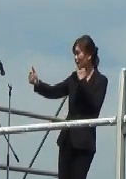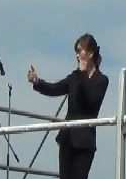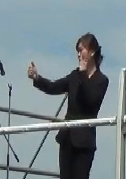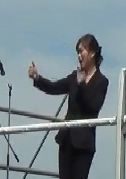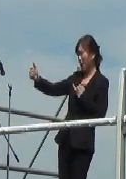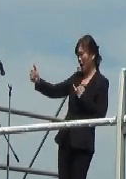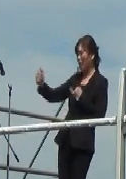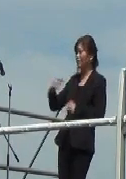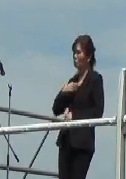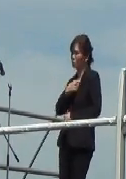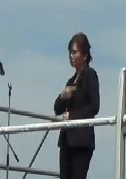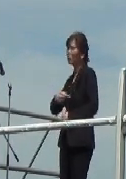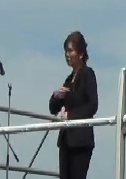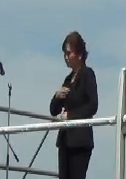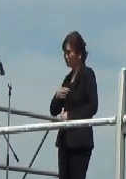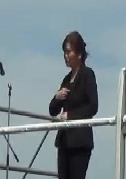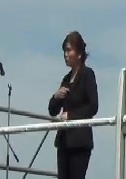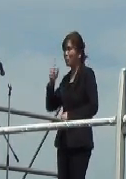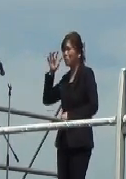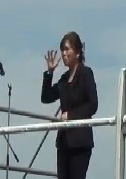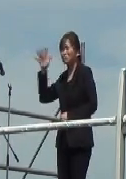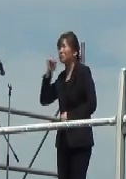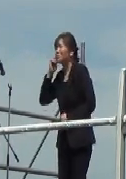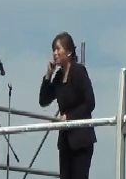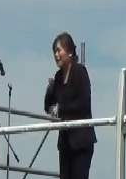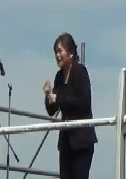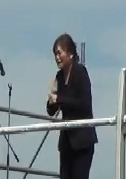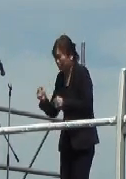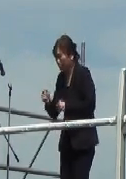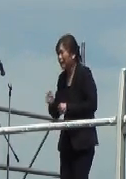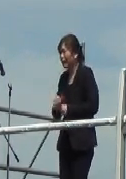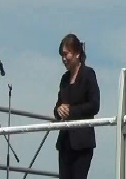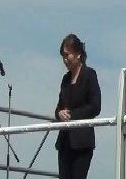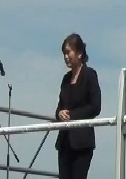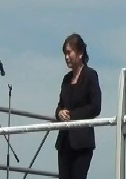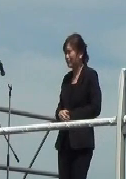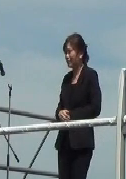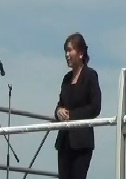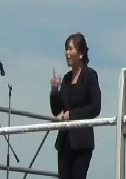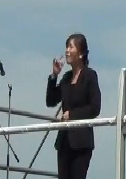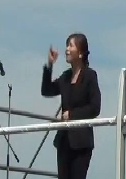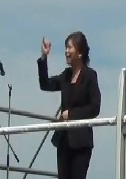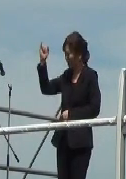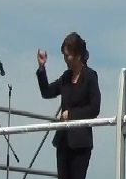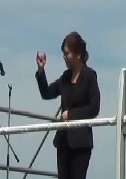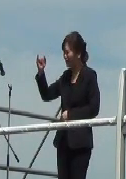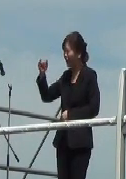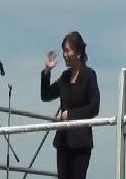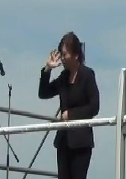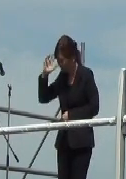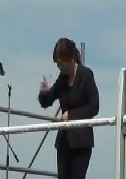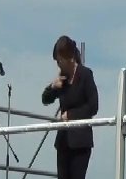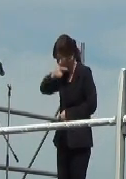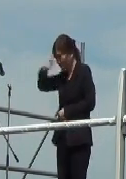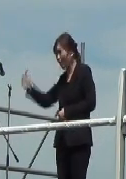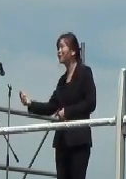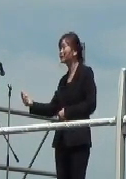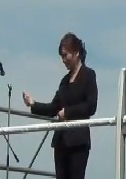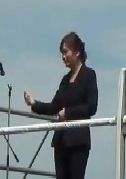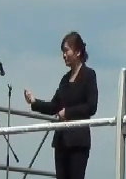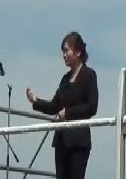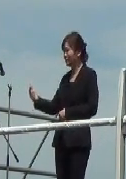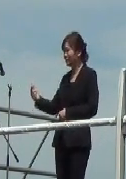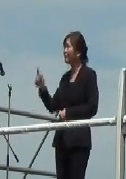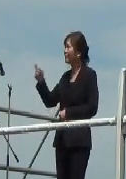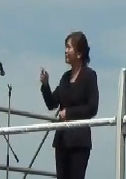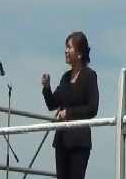想像しきれません。お母さんは偉大です。お母さんを悲しませる